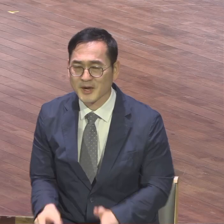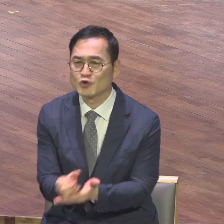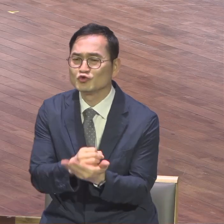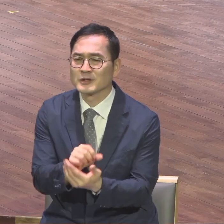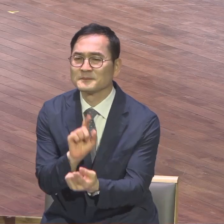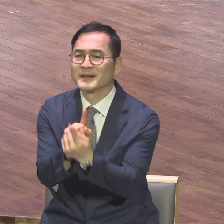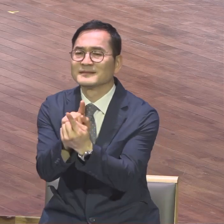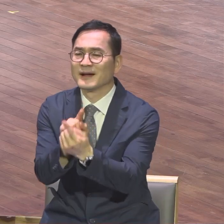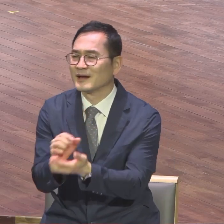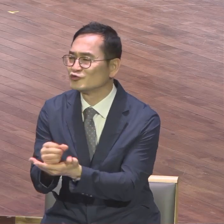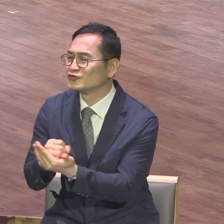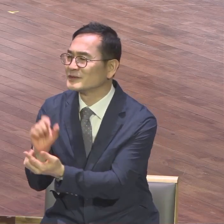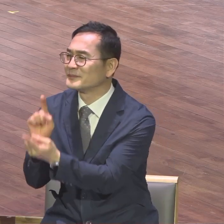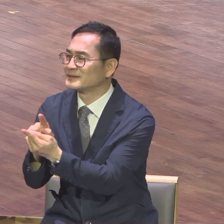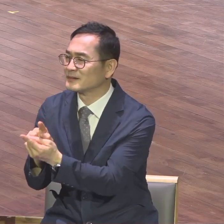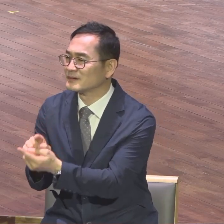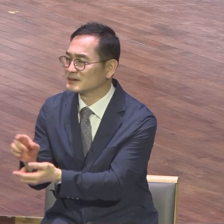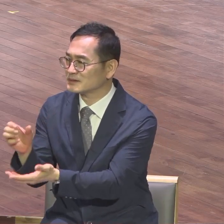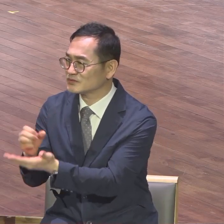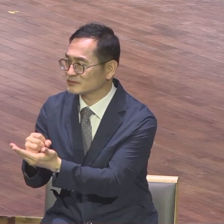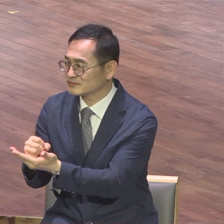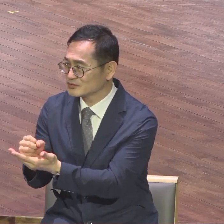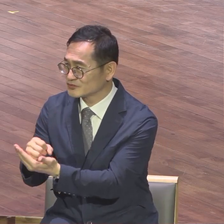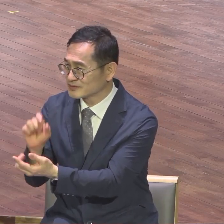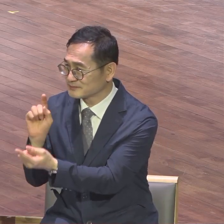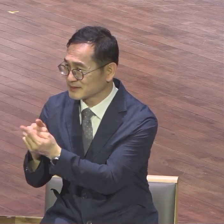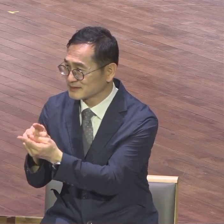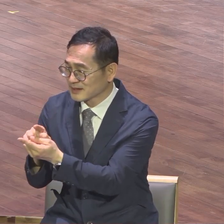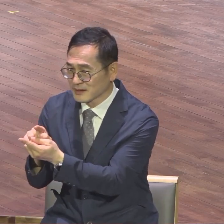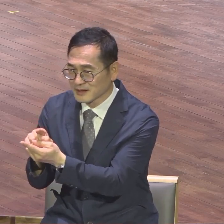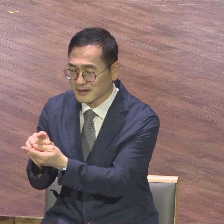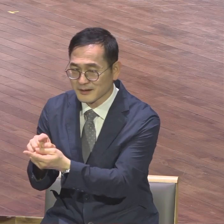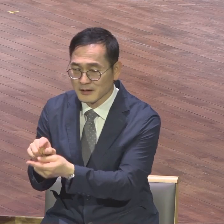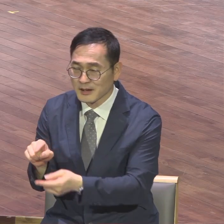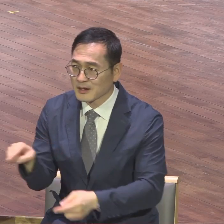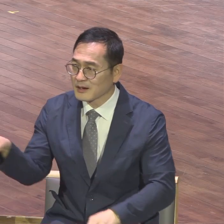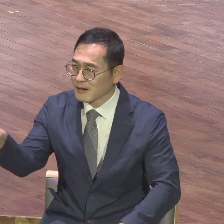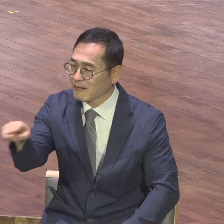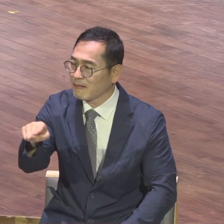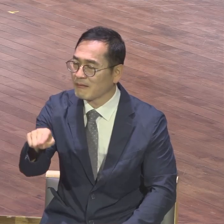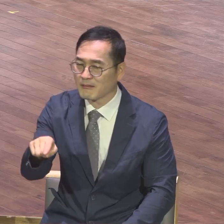다 뺏겨버려요. 영적으로 안 맞으면 뺏긴단 말이에요.